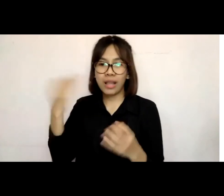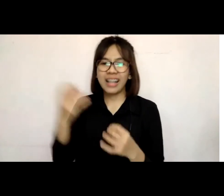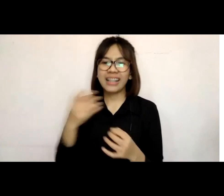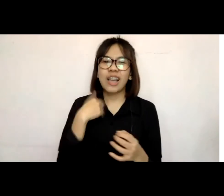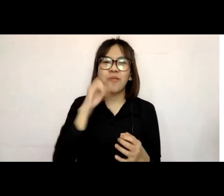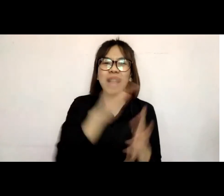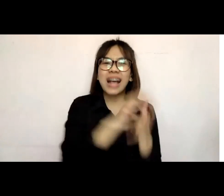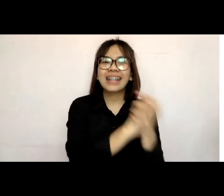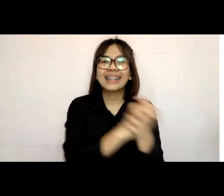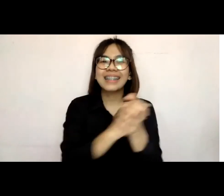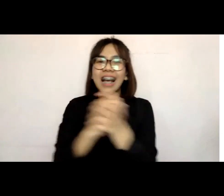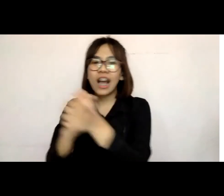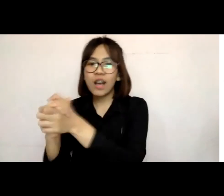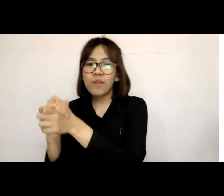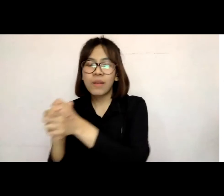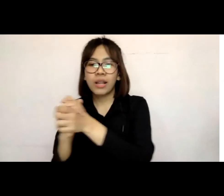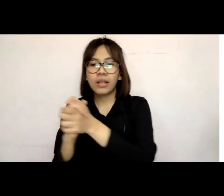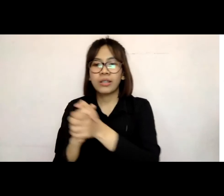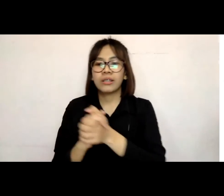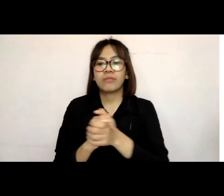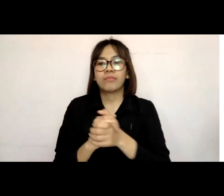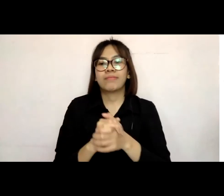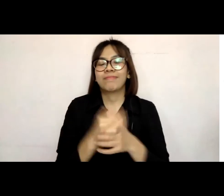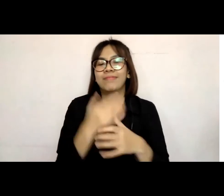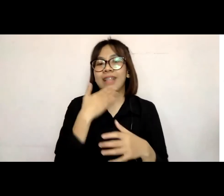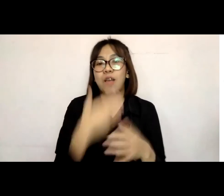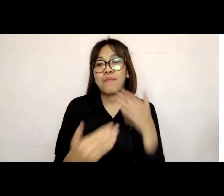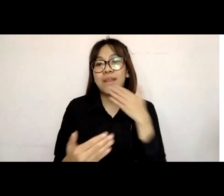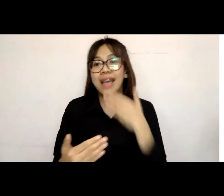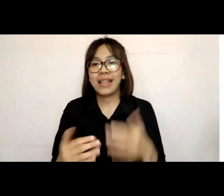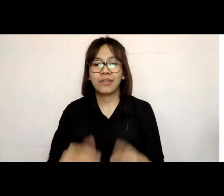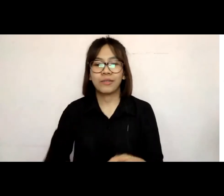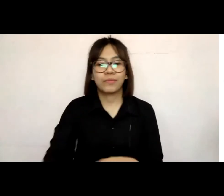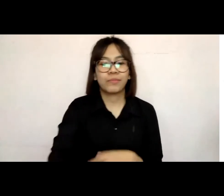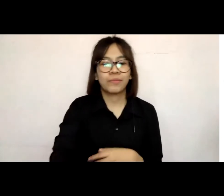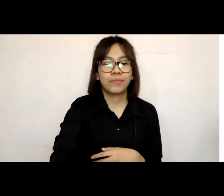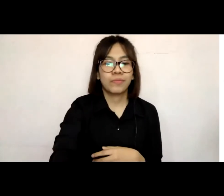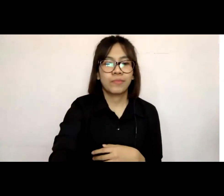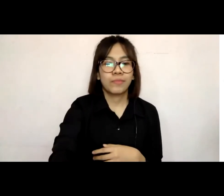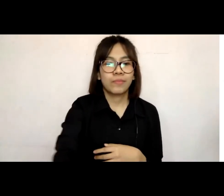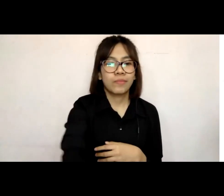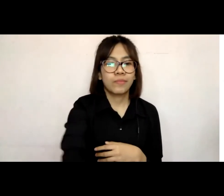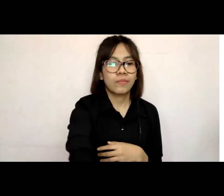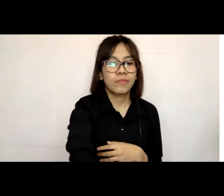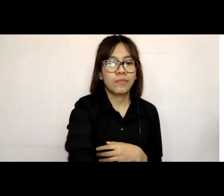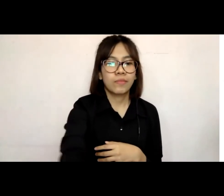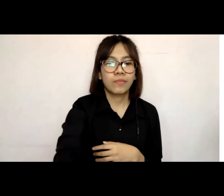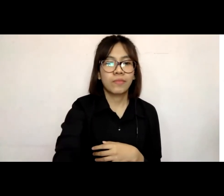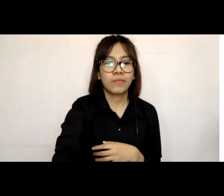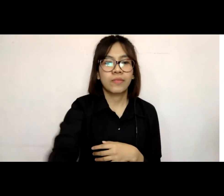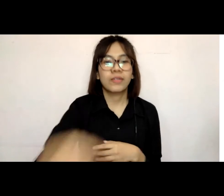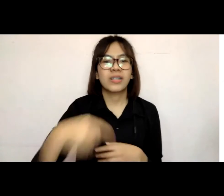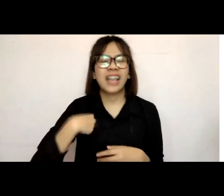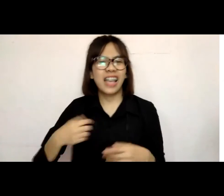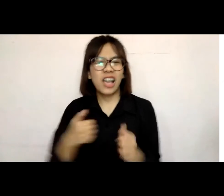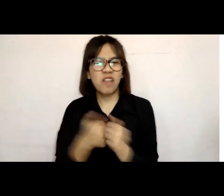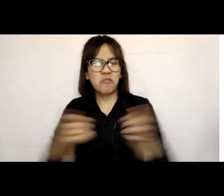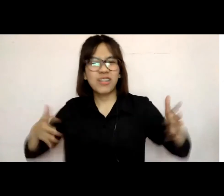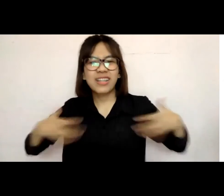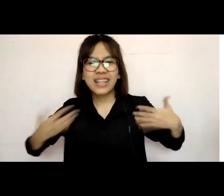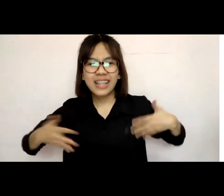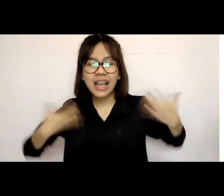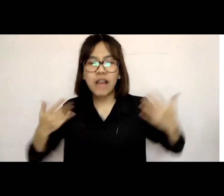yang kurang pada responsif gender. Kemudian dari kita juga sendiri ya,